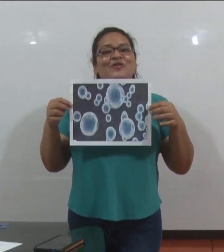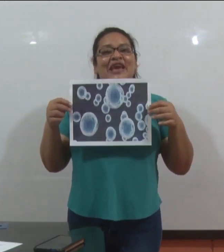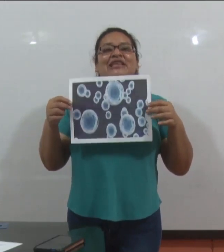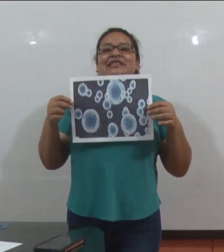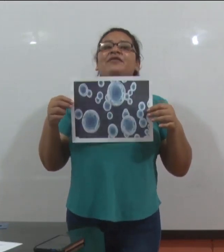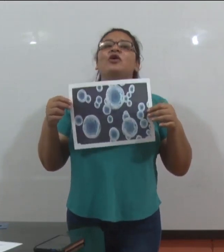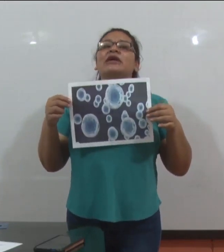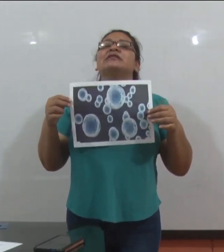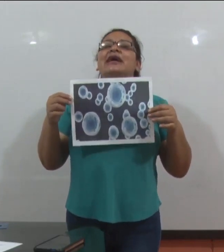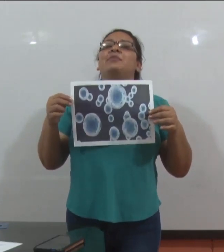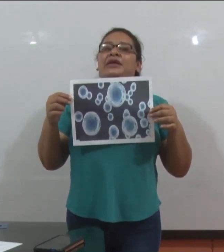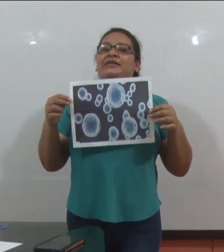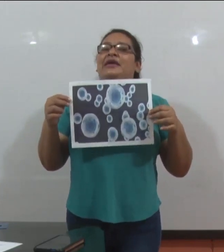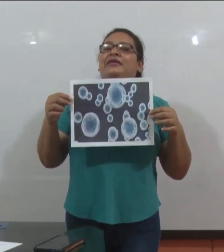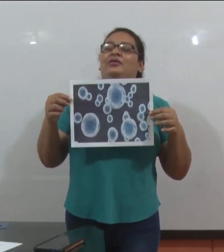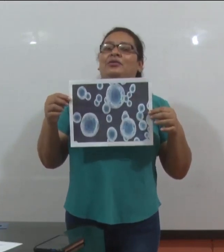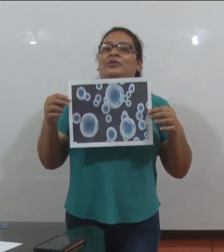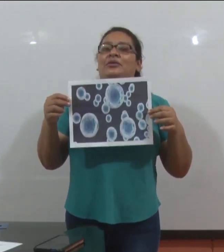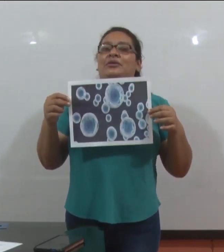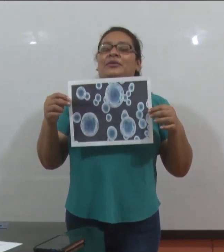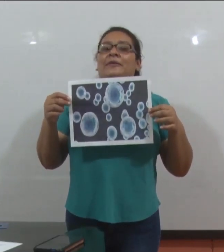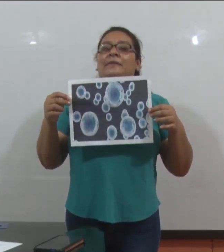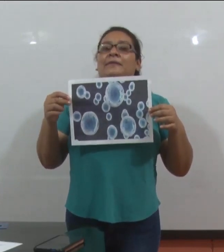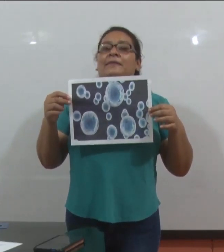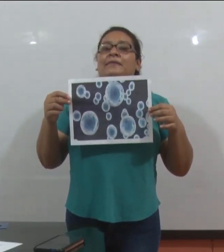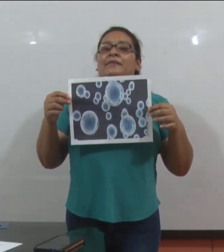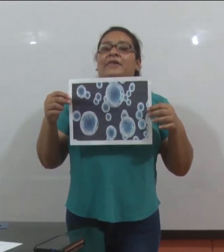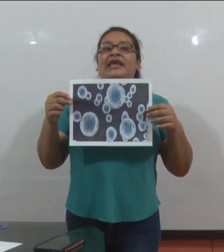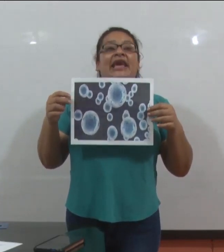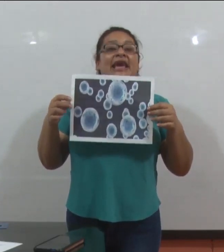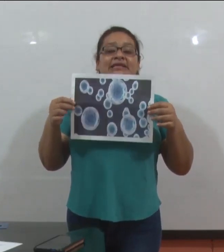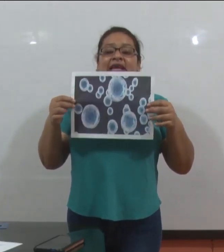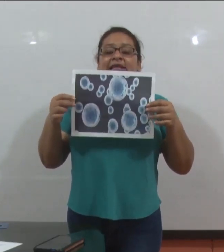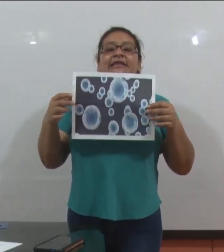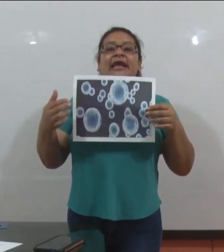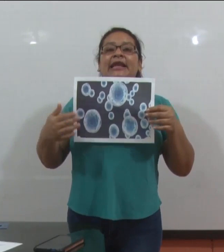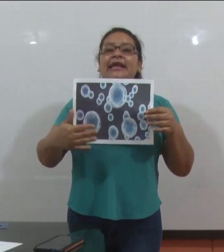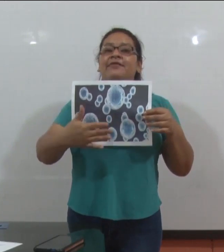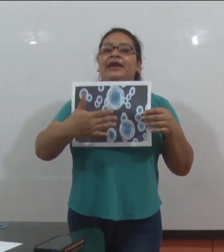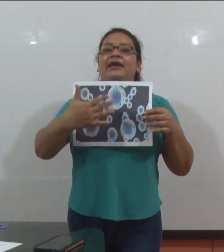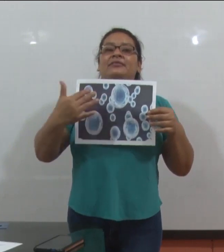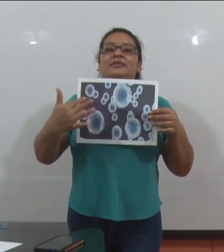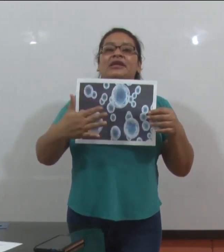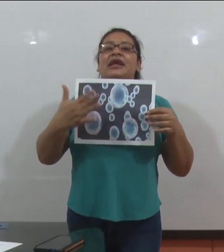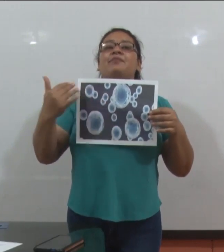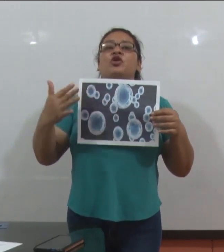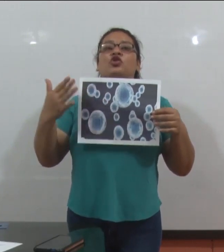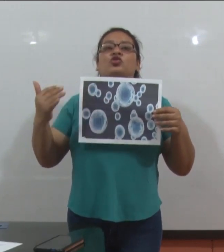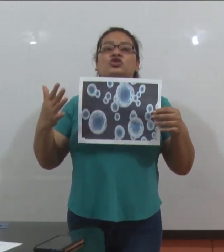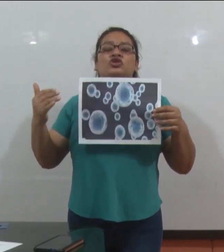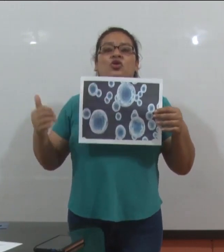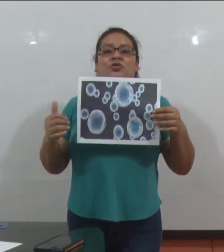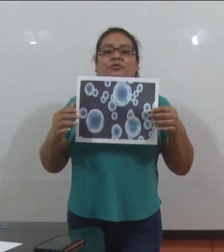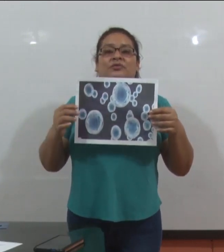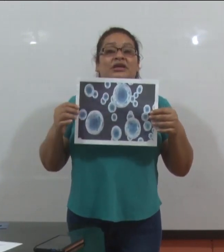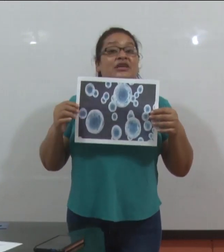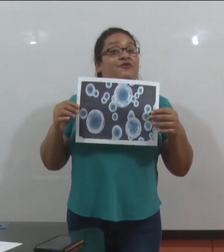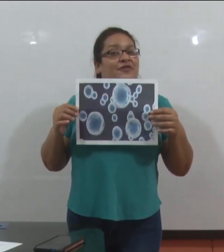bien, ya veo que están aprendiendo. Que es de libre reproducción y